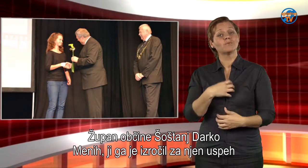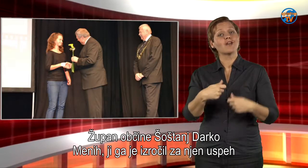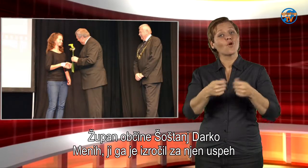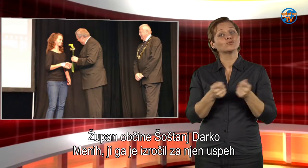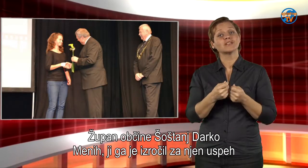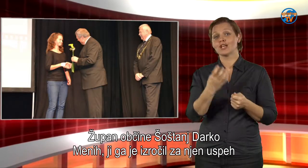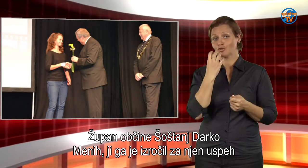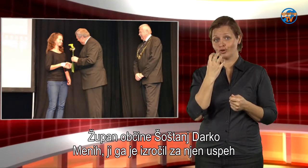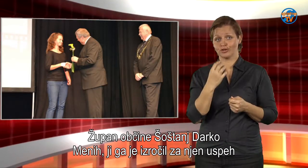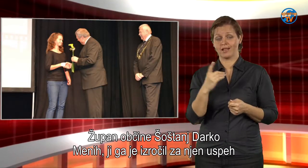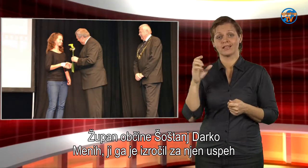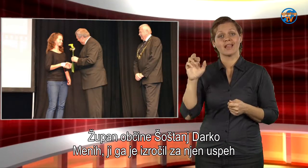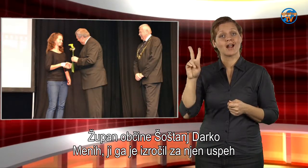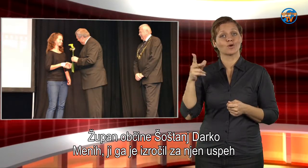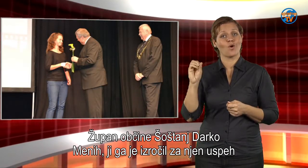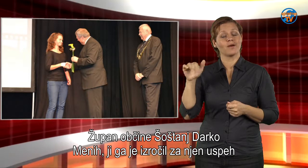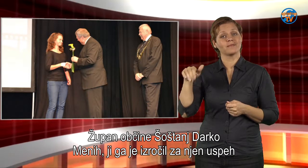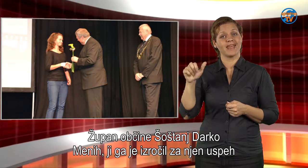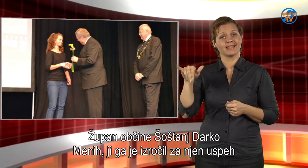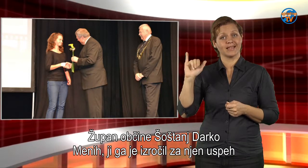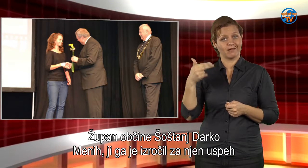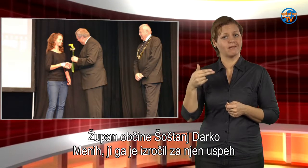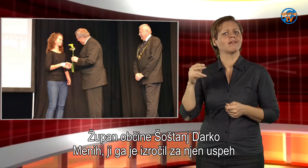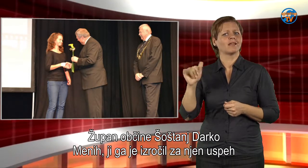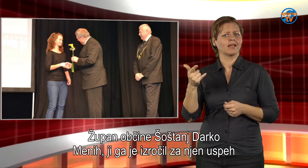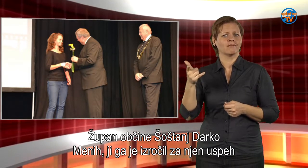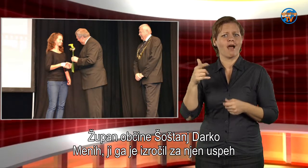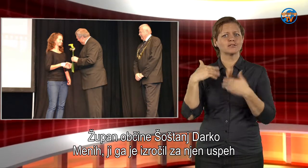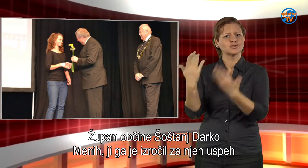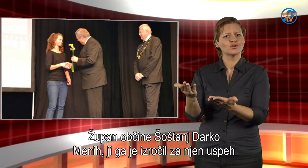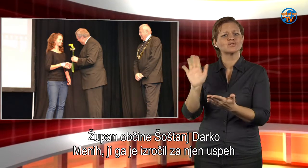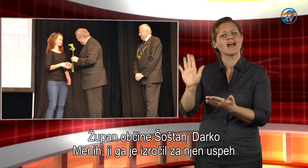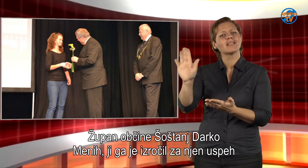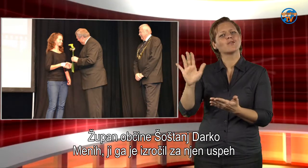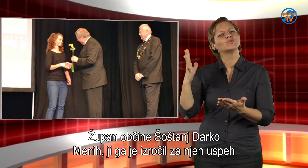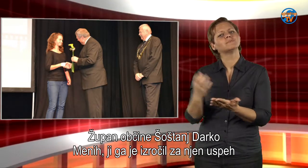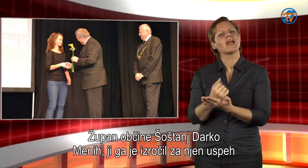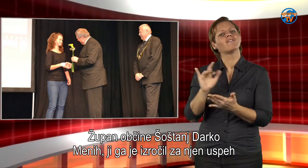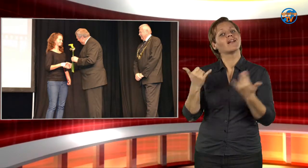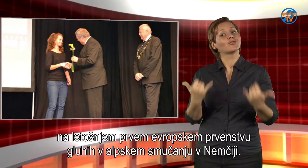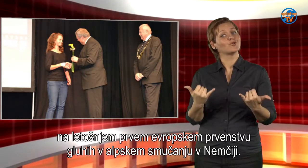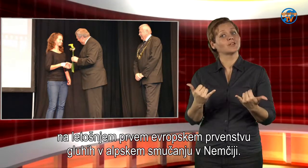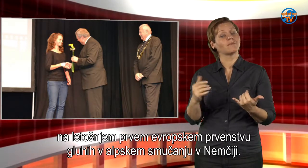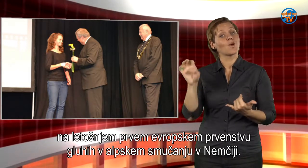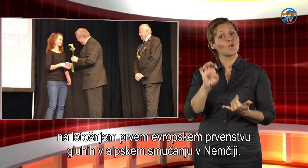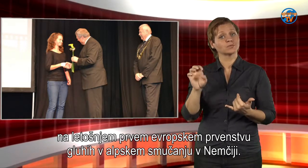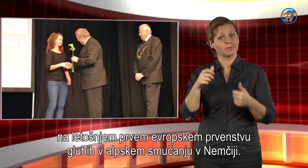Župan občine Šoštanj Darko Menih ji ga je izročil za njen uspeh na letošnjem prvem evropskem prvenstvu gluhih